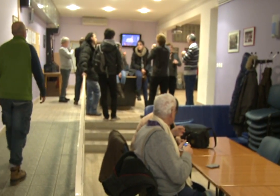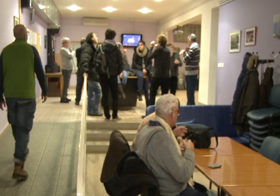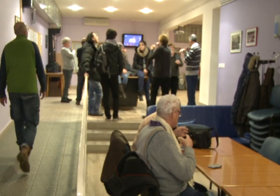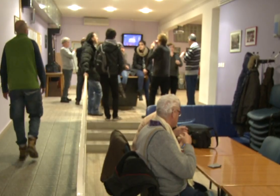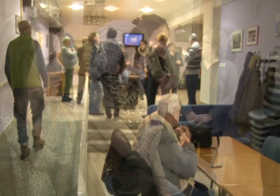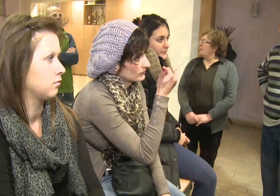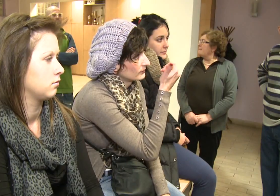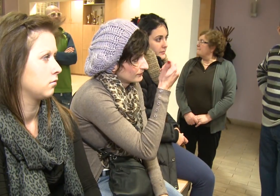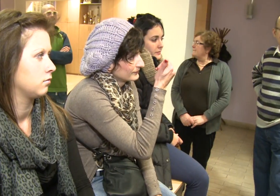Odlično. Imamo.